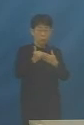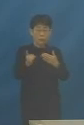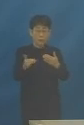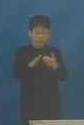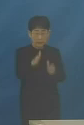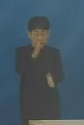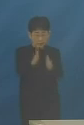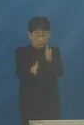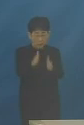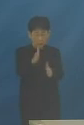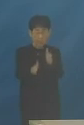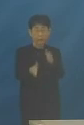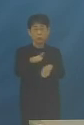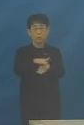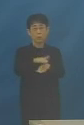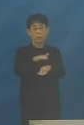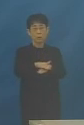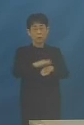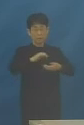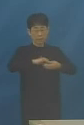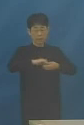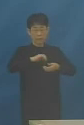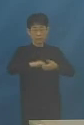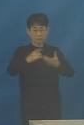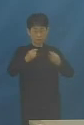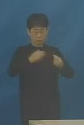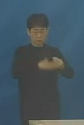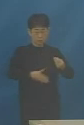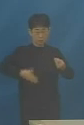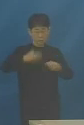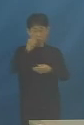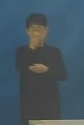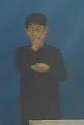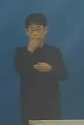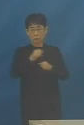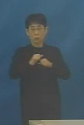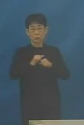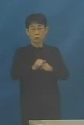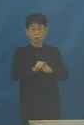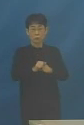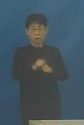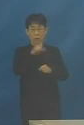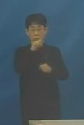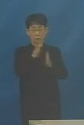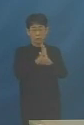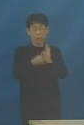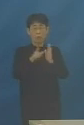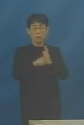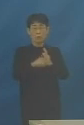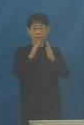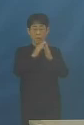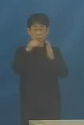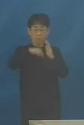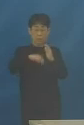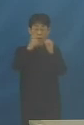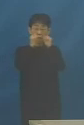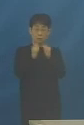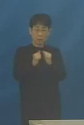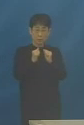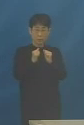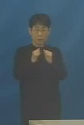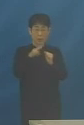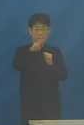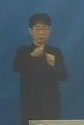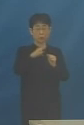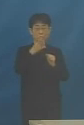につきましても定期的に健康観察をすると本件ですと在宅でも24時間訪問看護ステーションの管理下